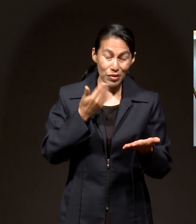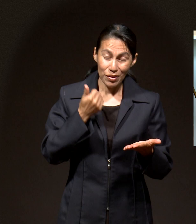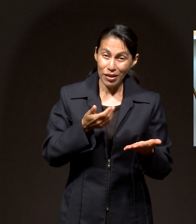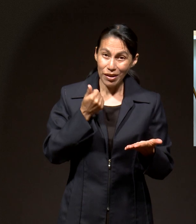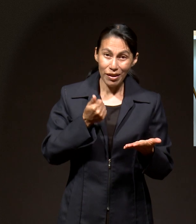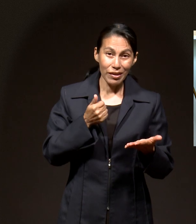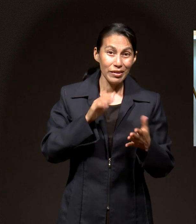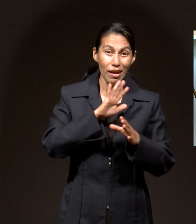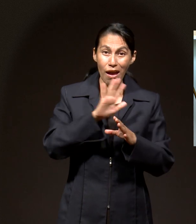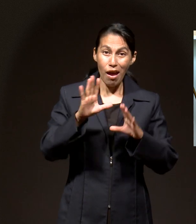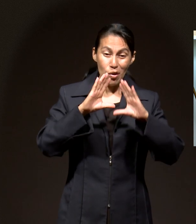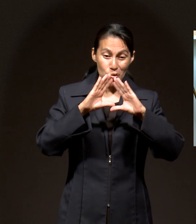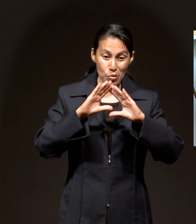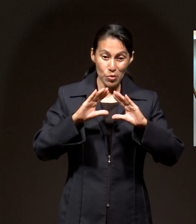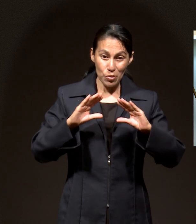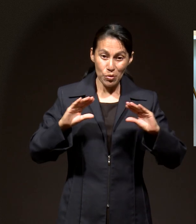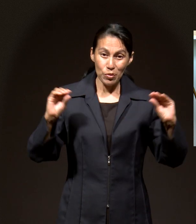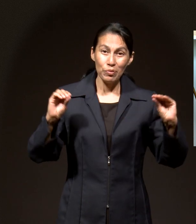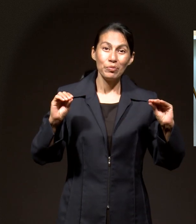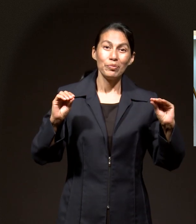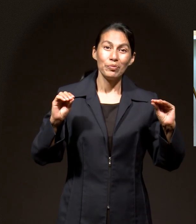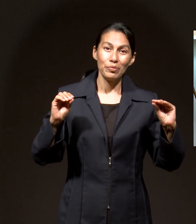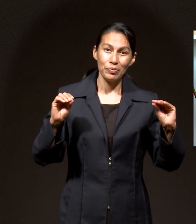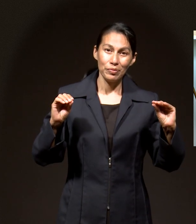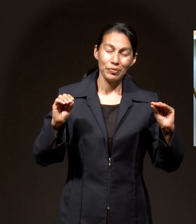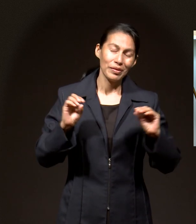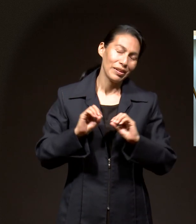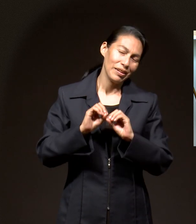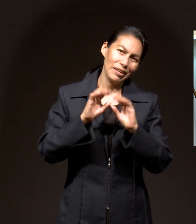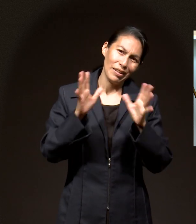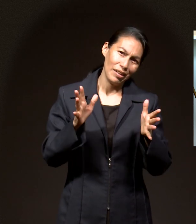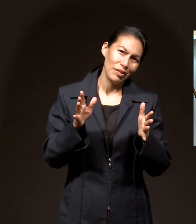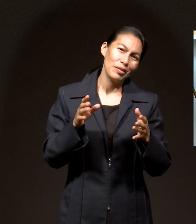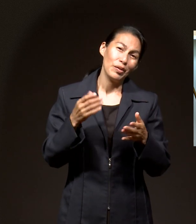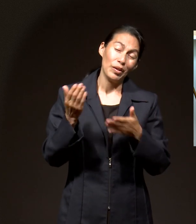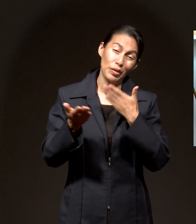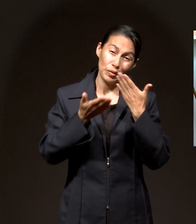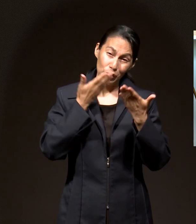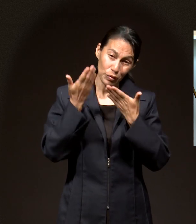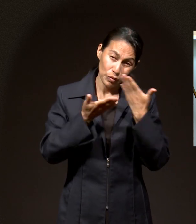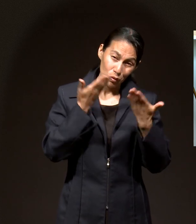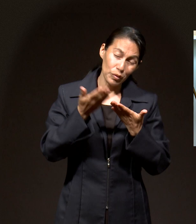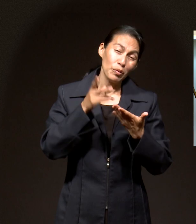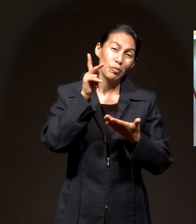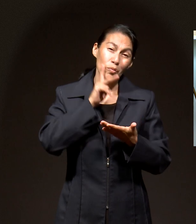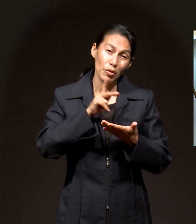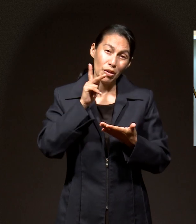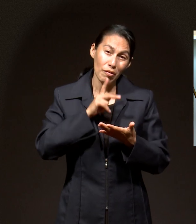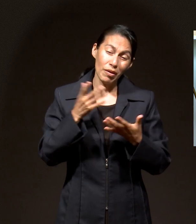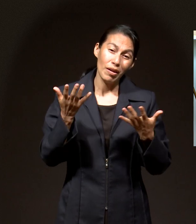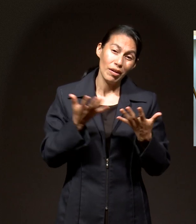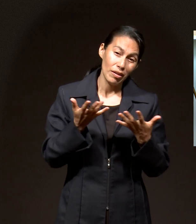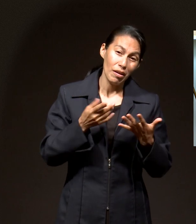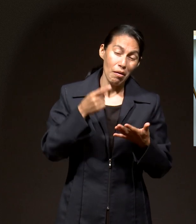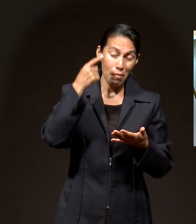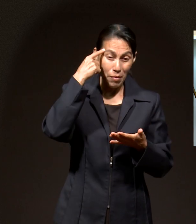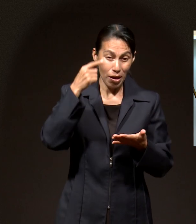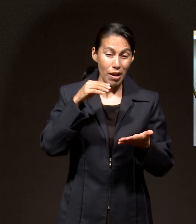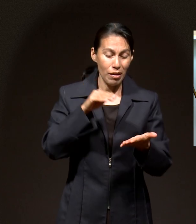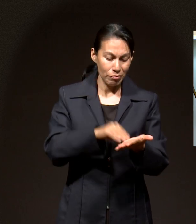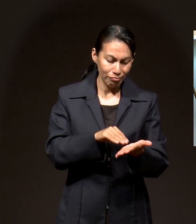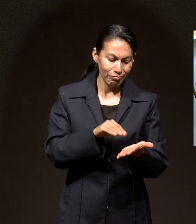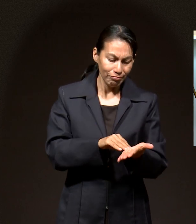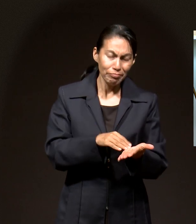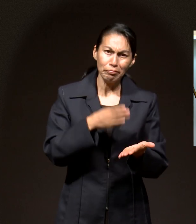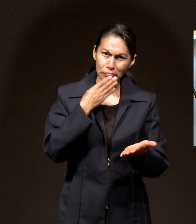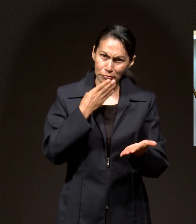nada, no tiene nada ahora. Desde luego le van a seguir haciendo pruebas